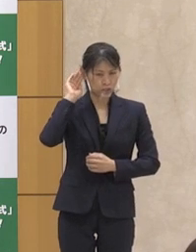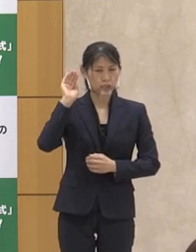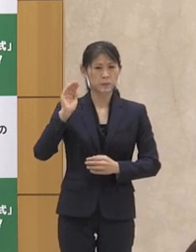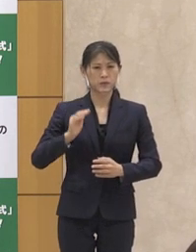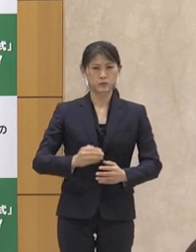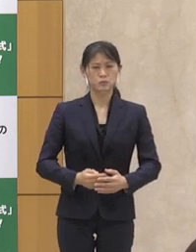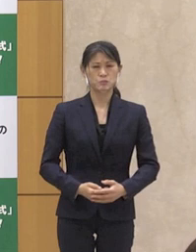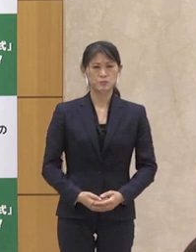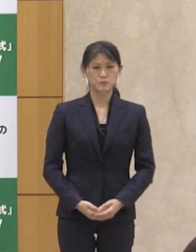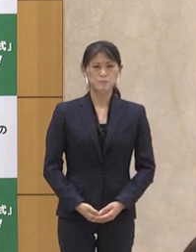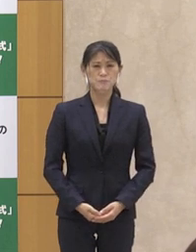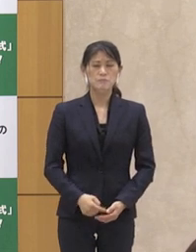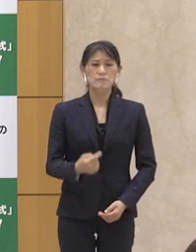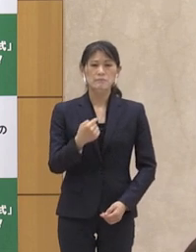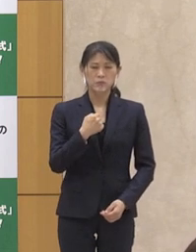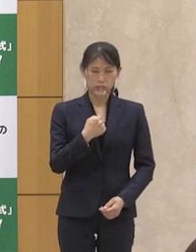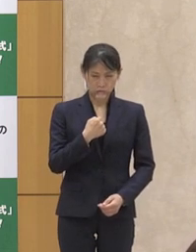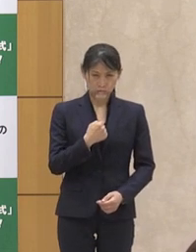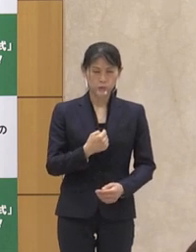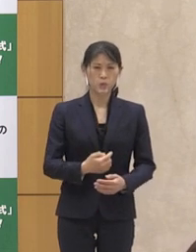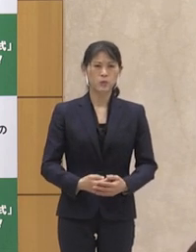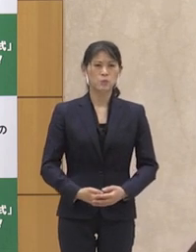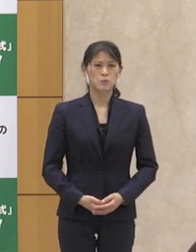のところにもですね、